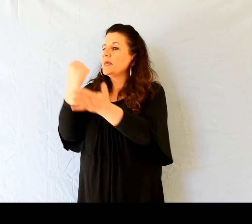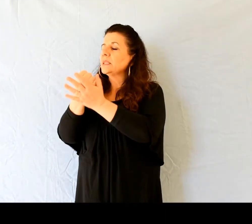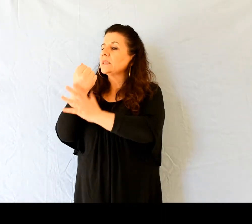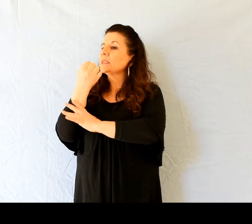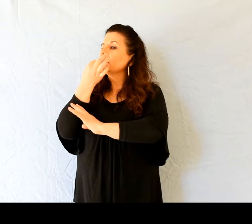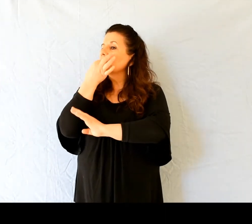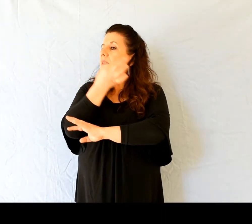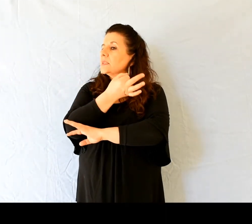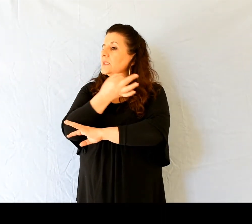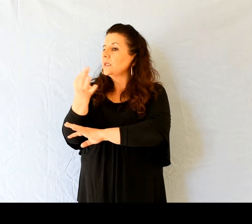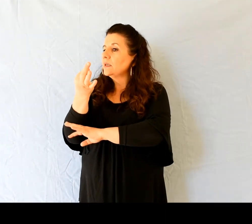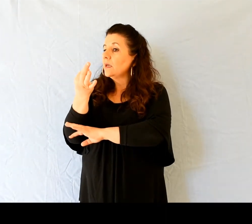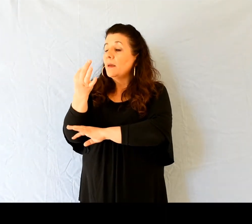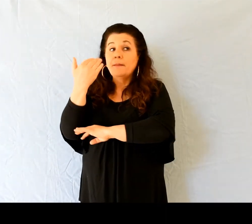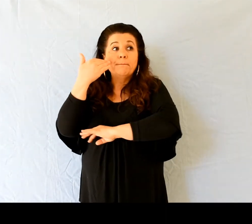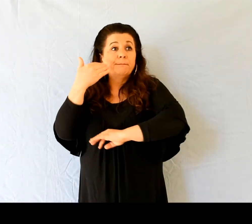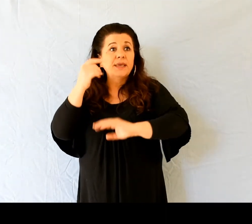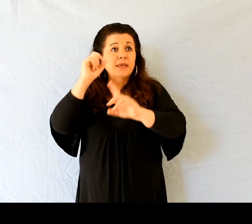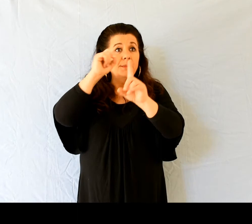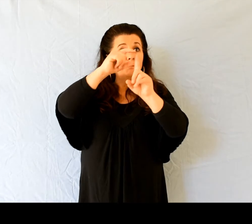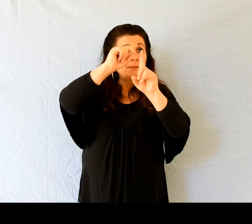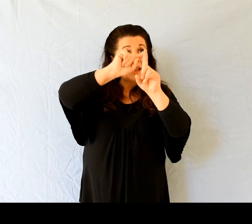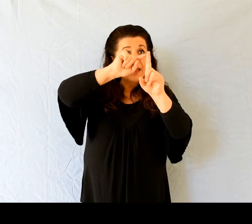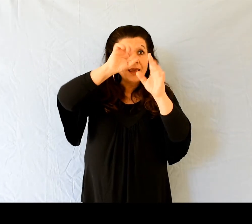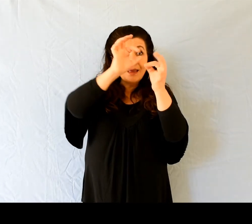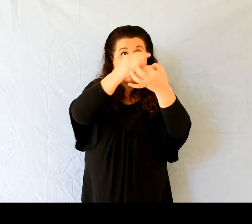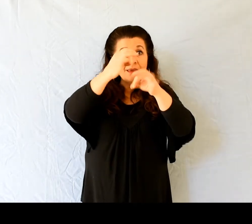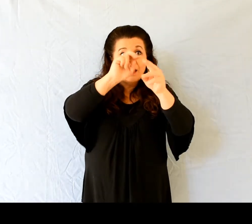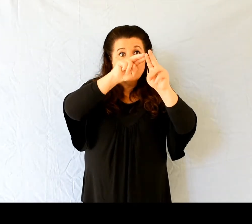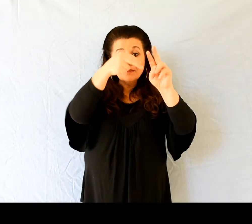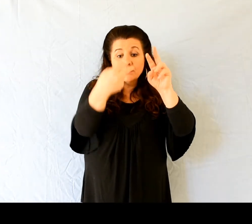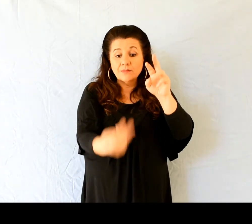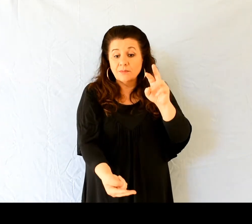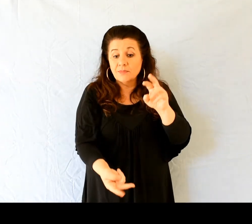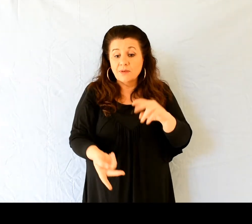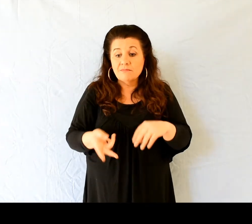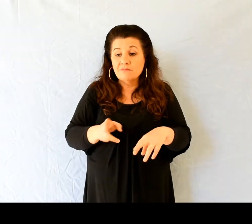si le grain de blé tombé en terre ne meurt pas, il reste seul.